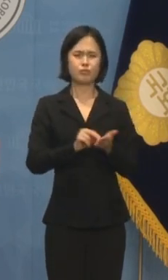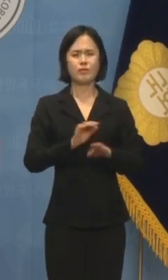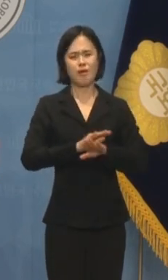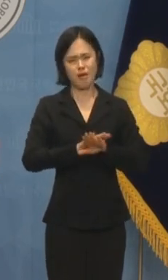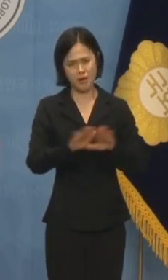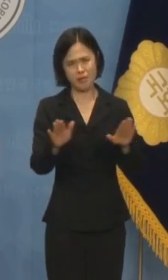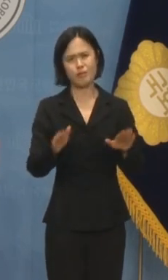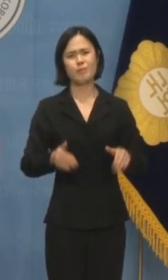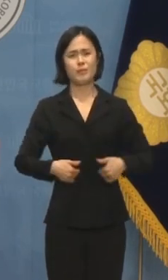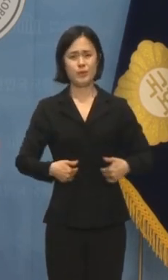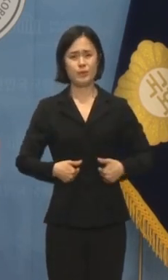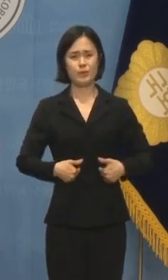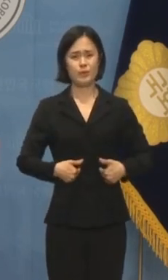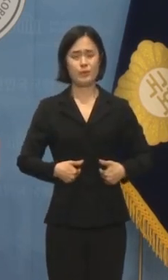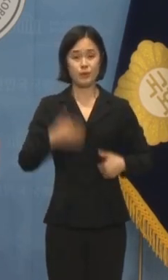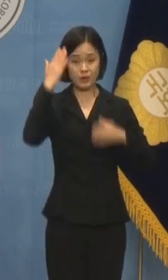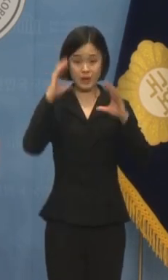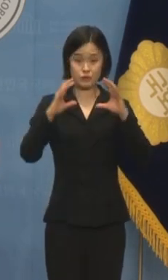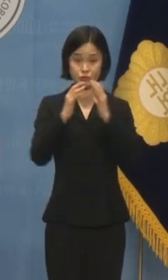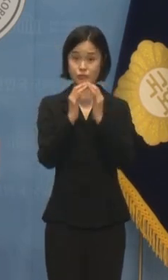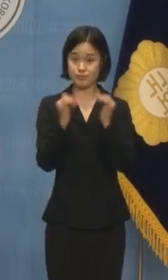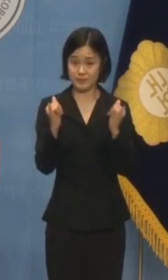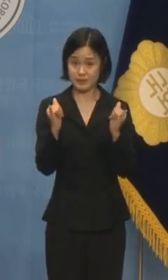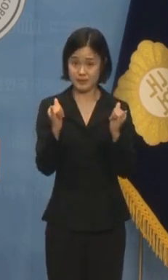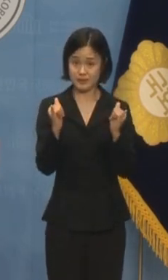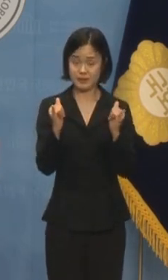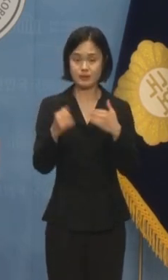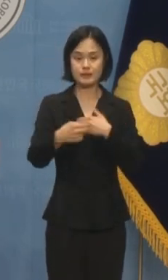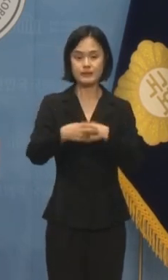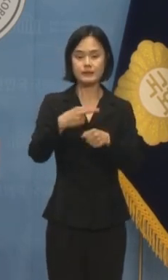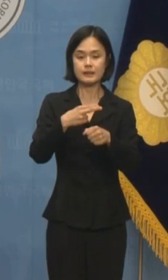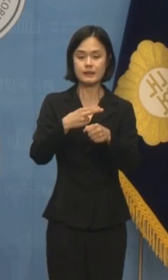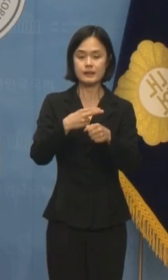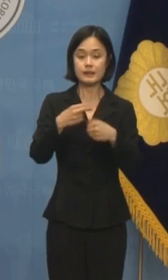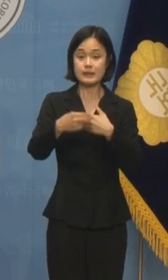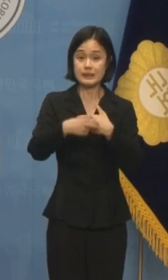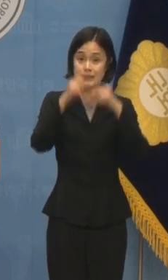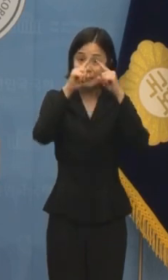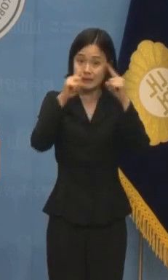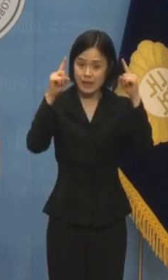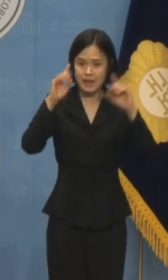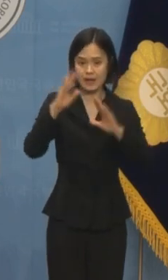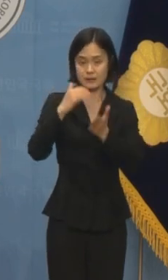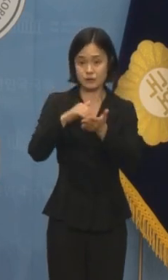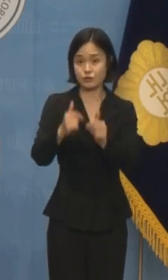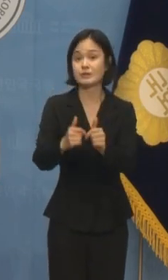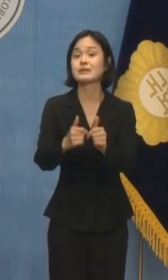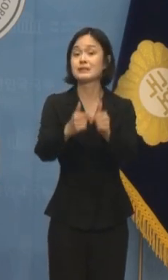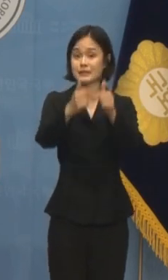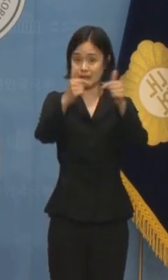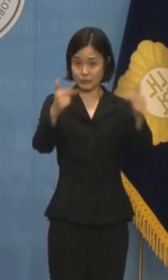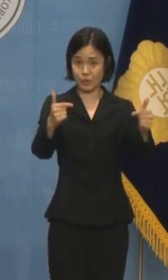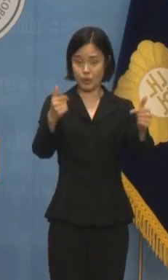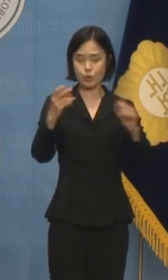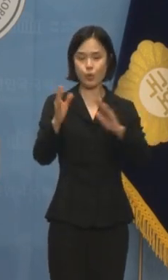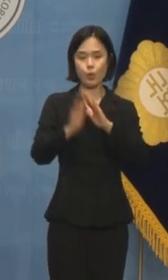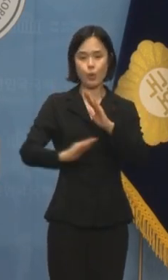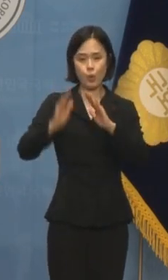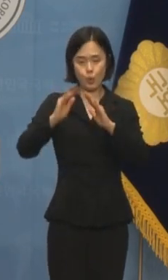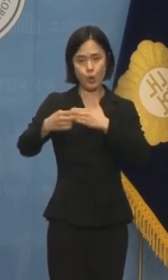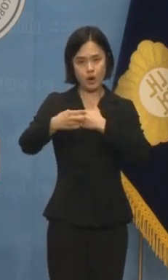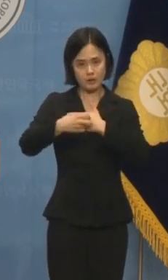우리국민 대다수는 의대정원 증원을 비해서 공공의료 강화로